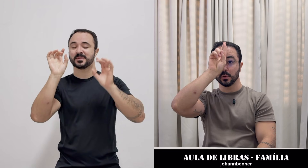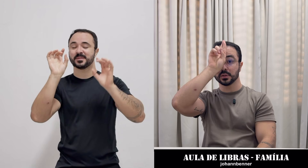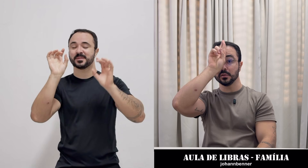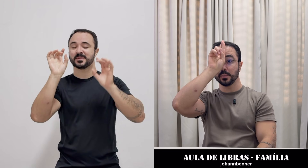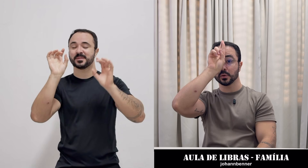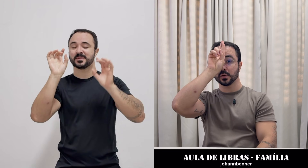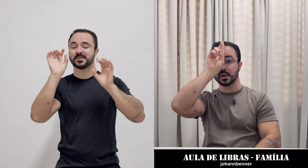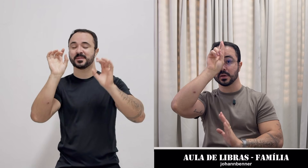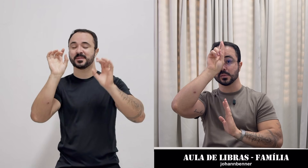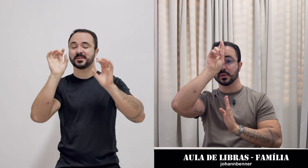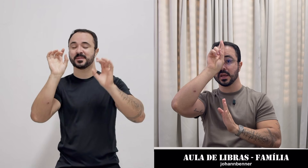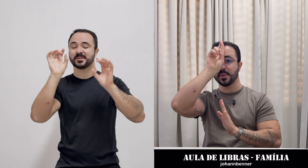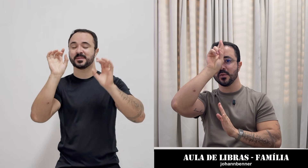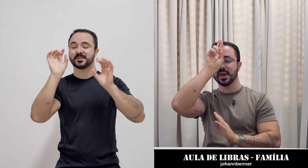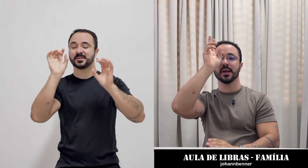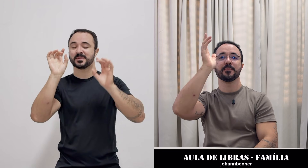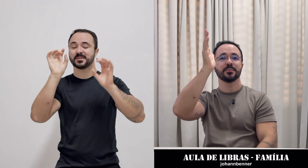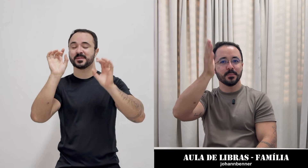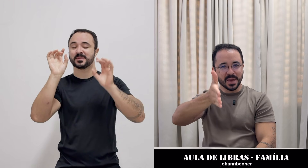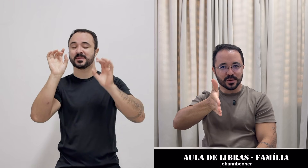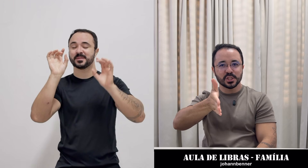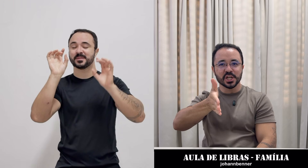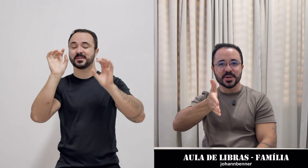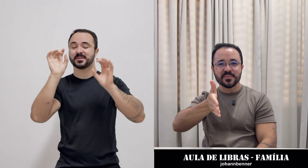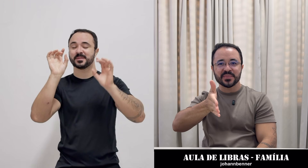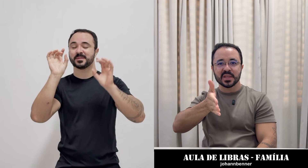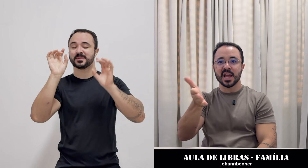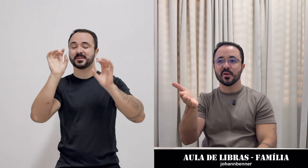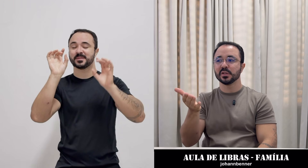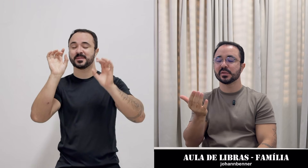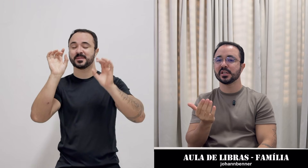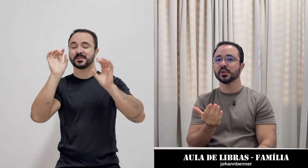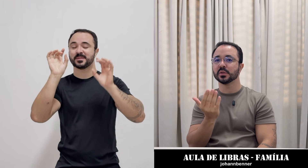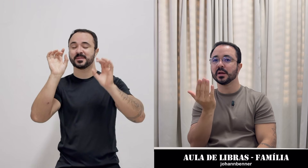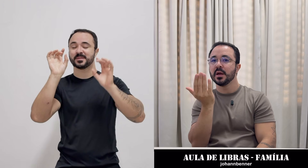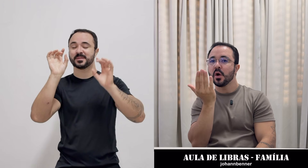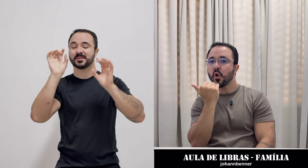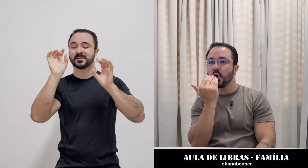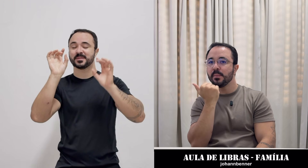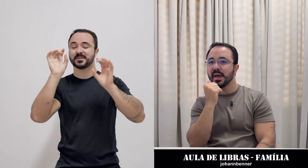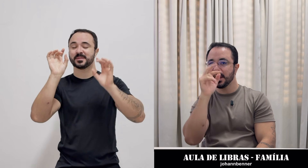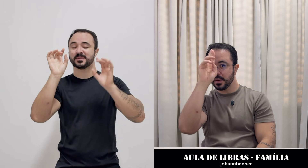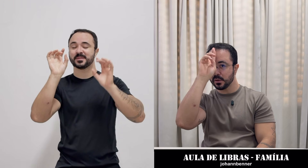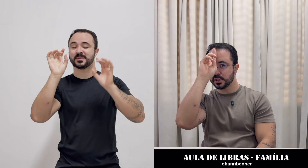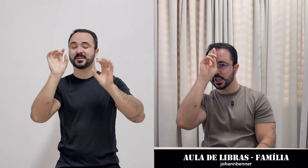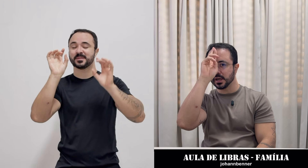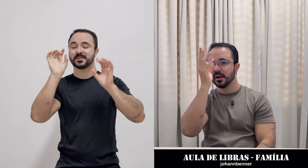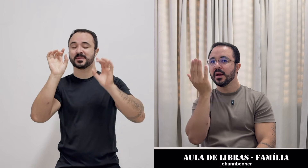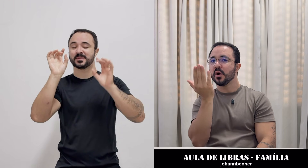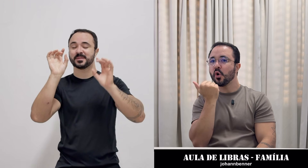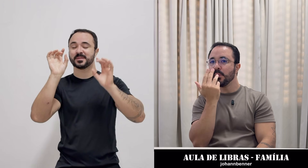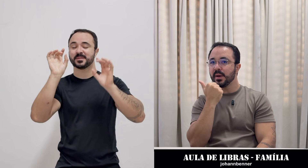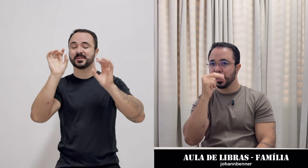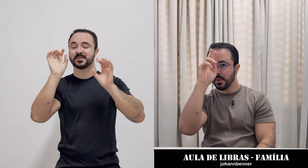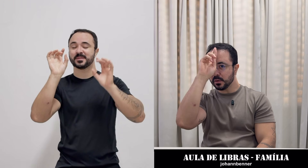relógio apontando para o 12 ao mesmo tempo, é o quê? Meio-dia. E aí quando você junta comer